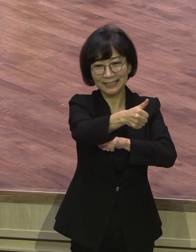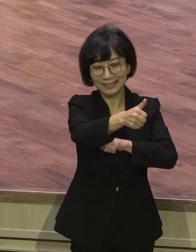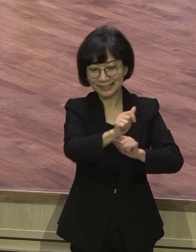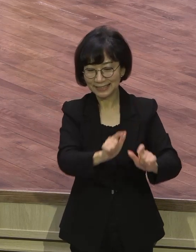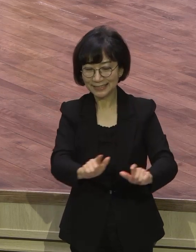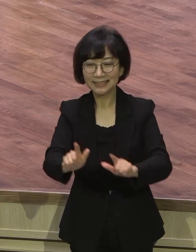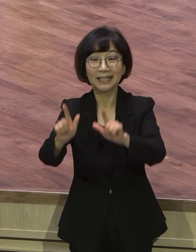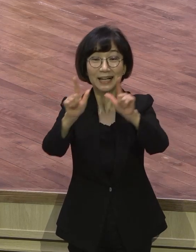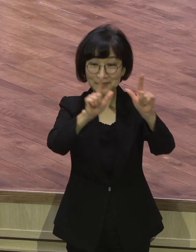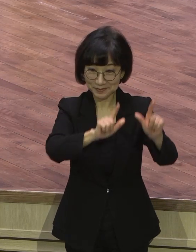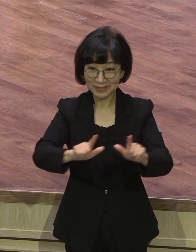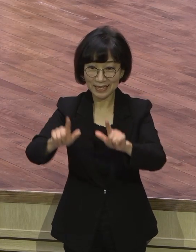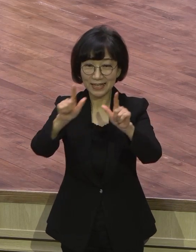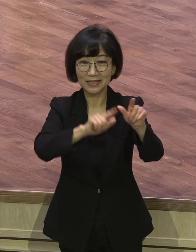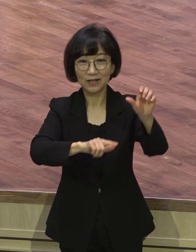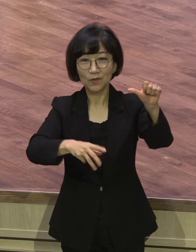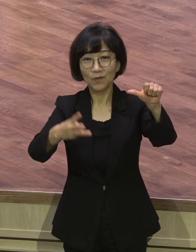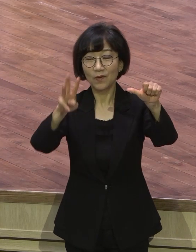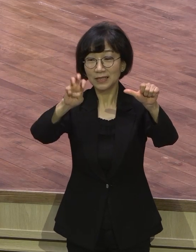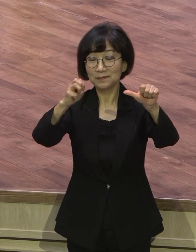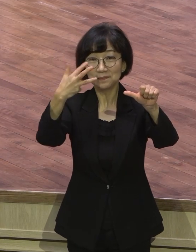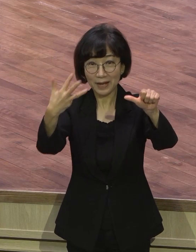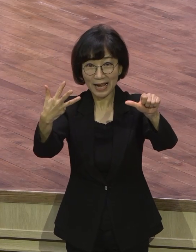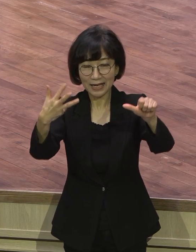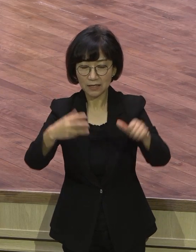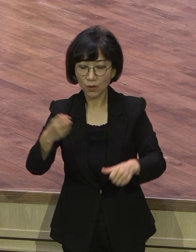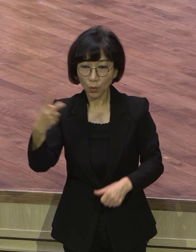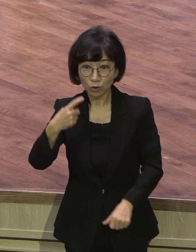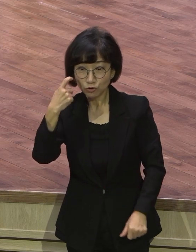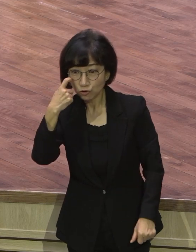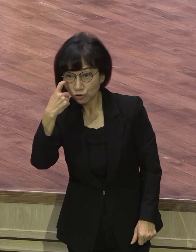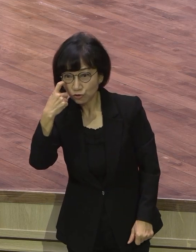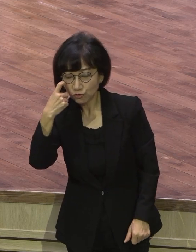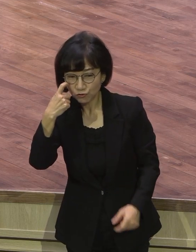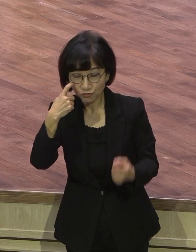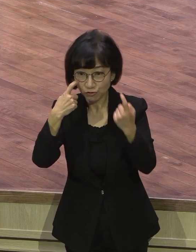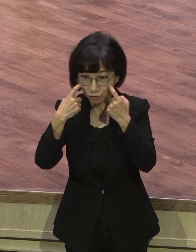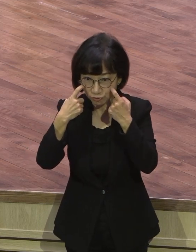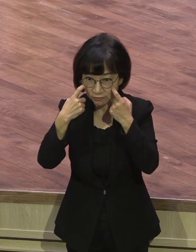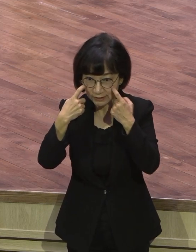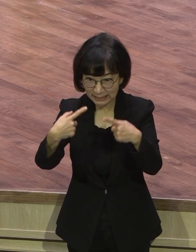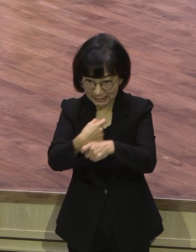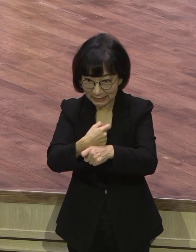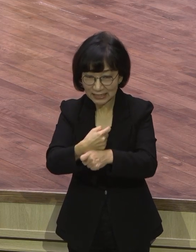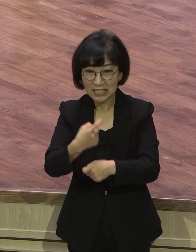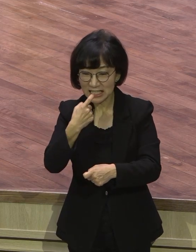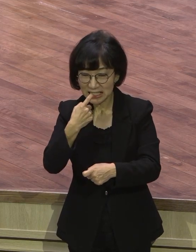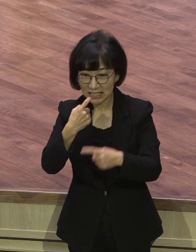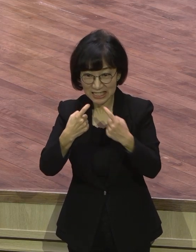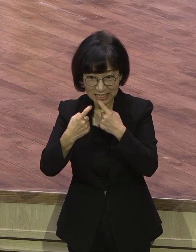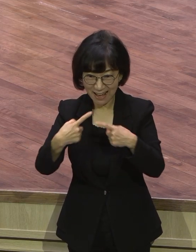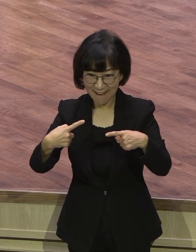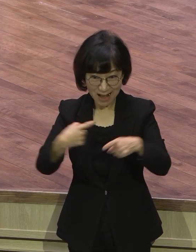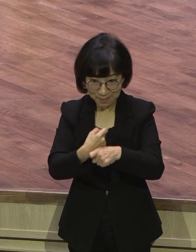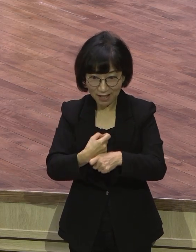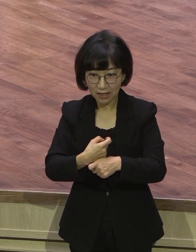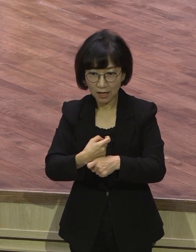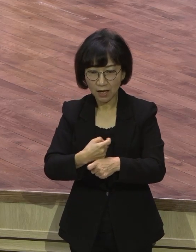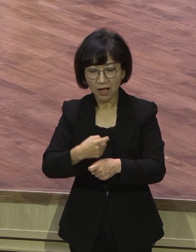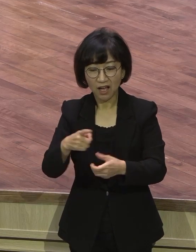38절입니다. 또 눈으로, 눈은 눈으로 이는 이로 갚으라 하였다는